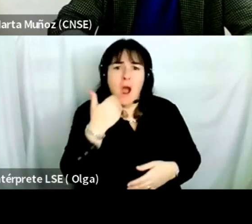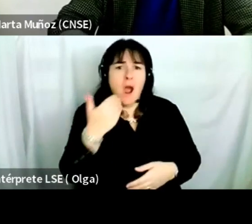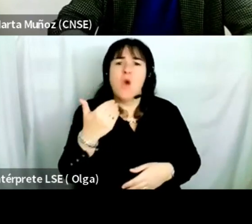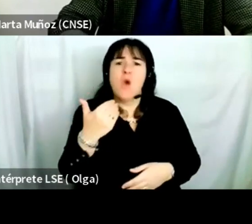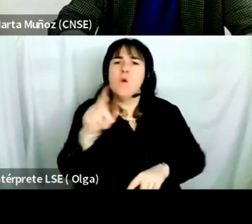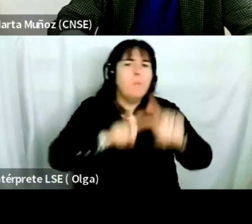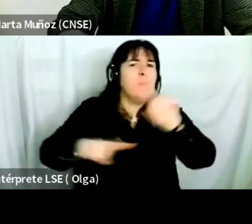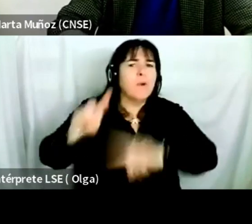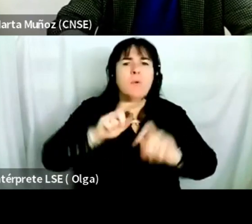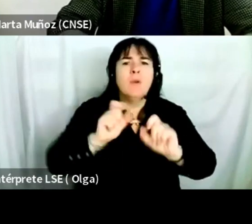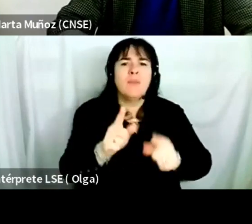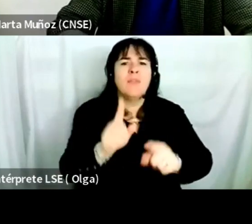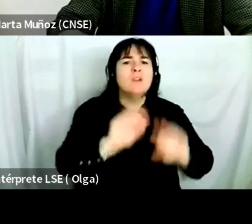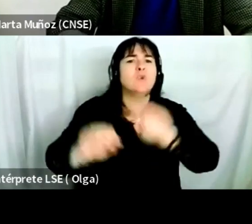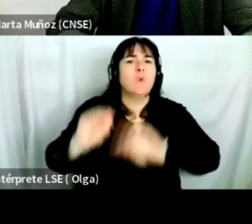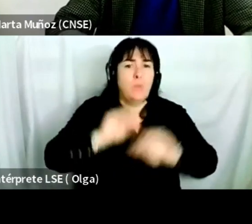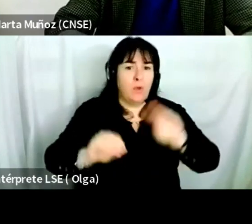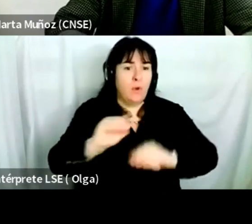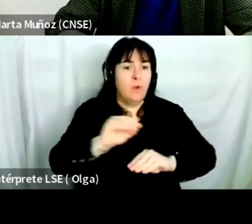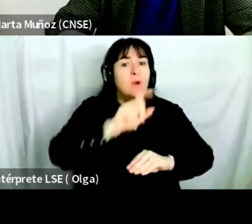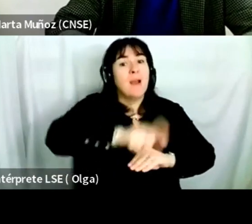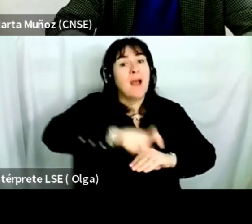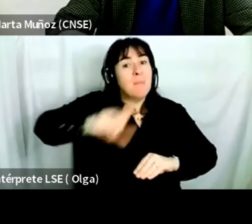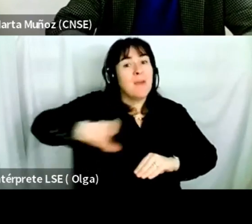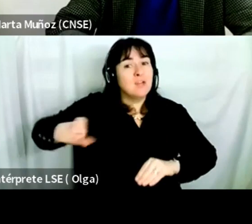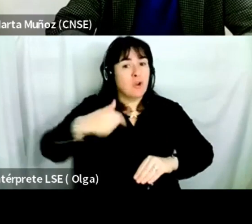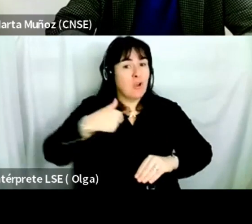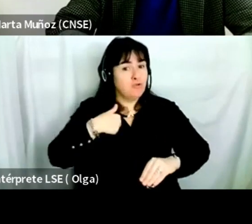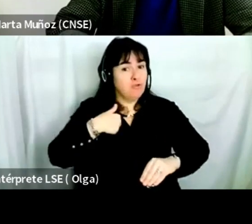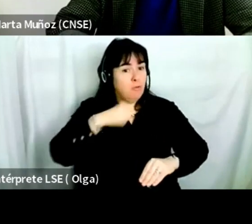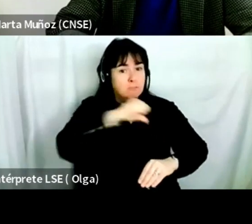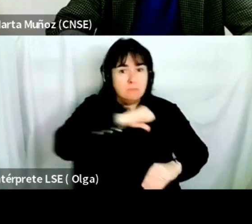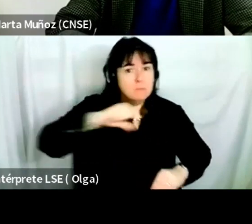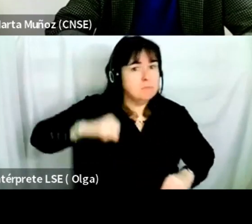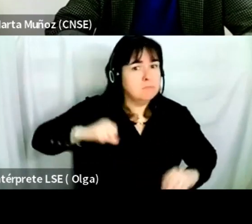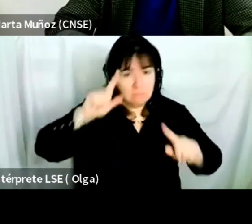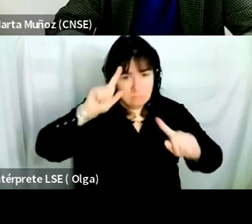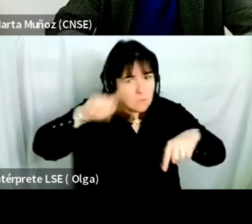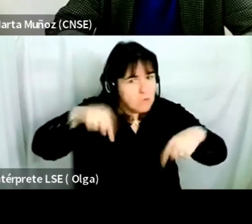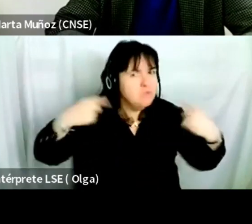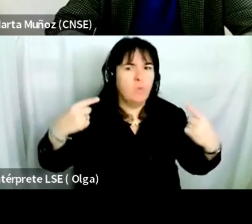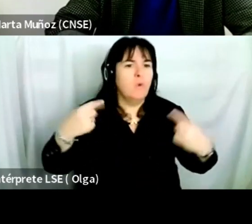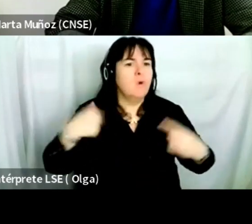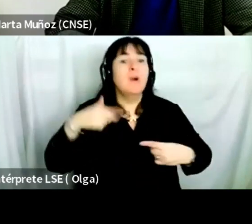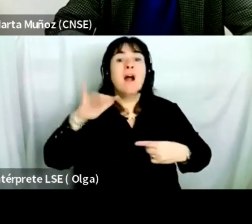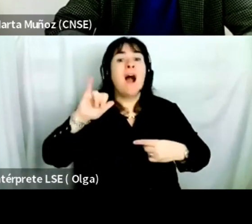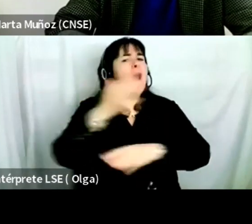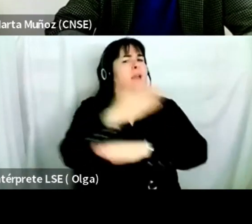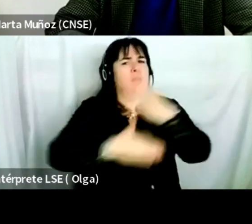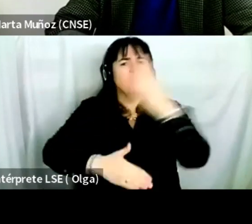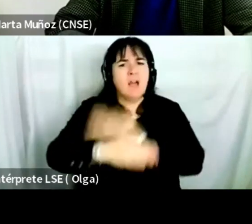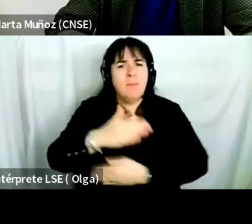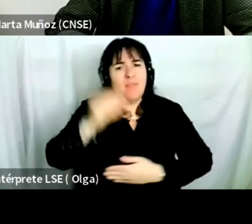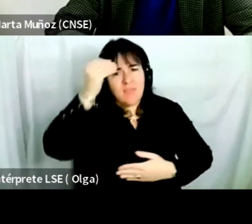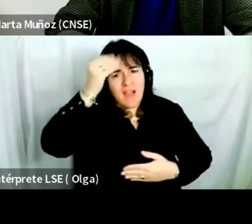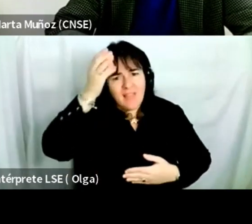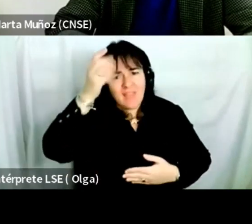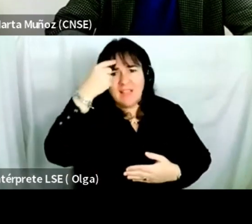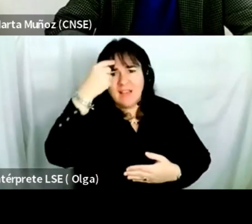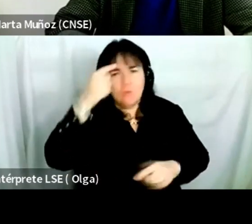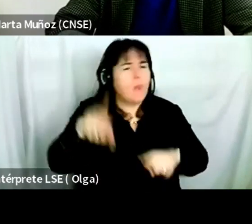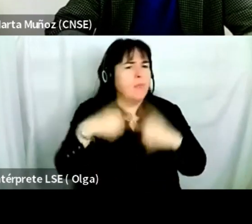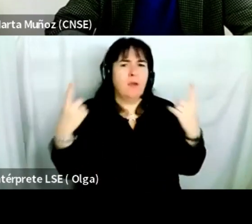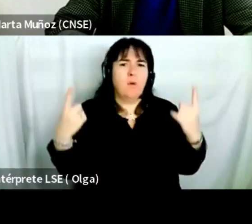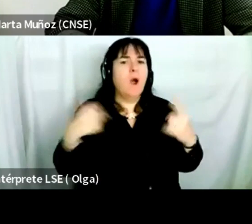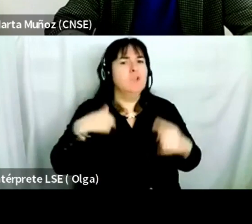que permita a la persona por sí misma, aunque tenga una discapacidad intelectual, tomar